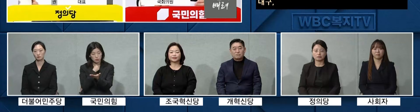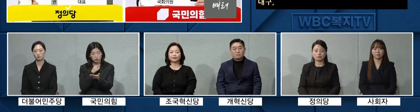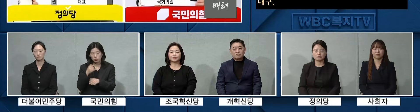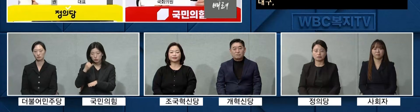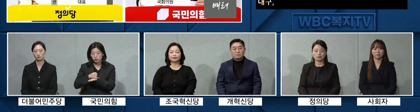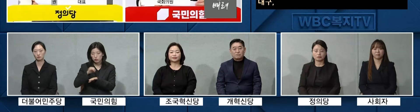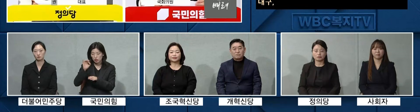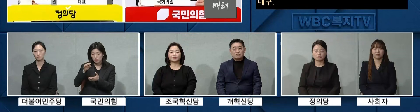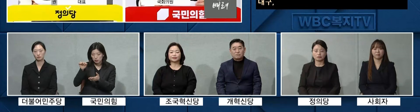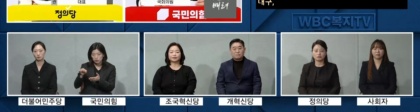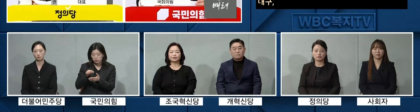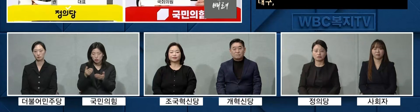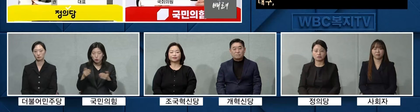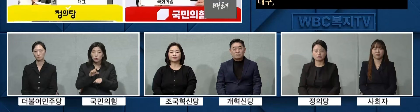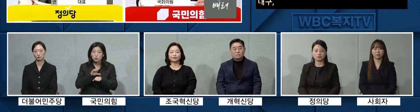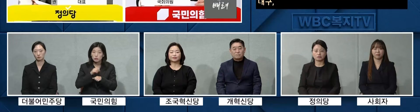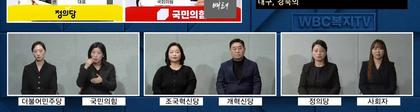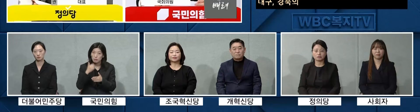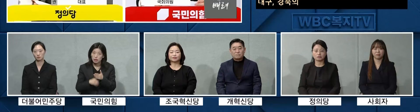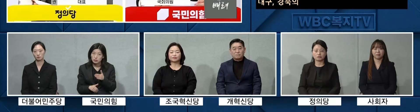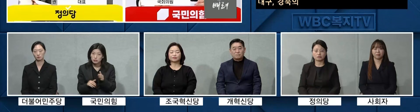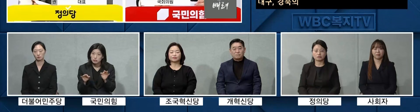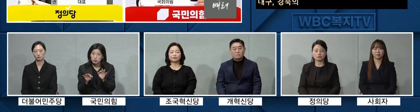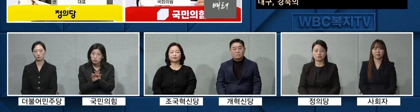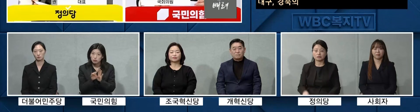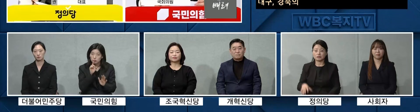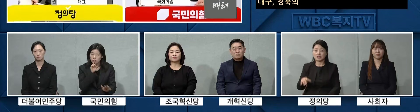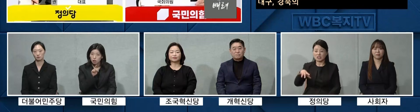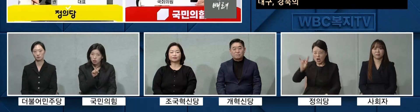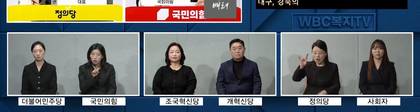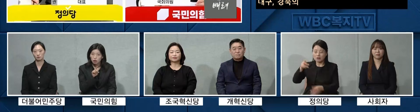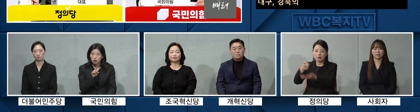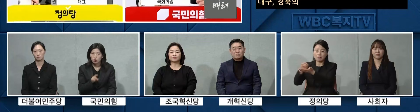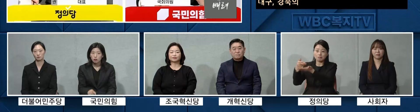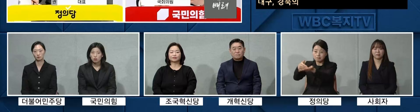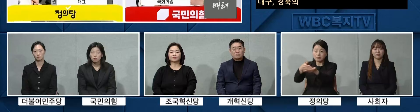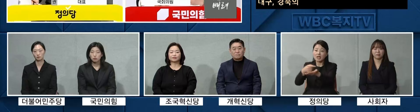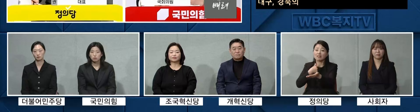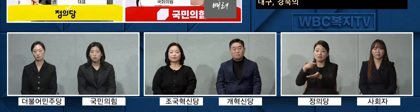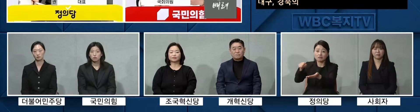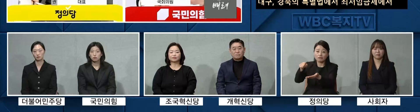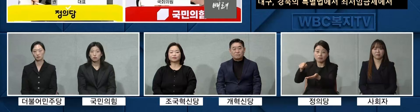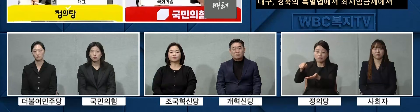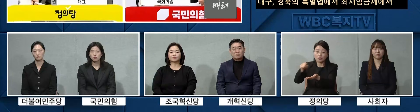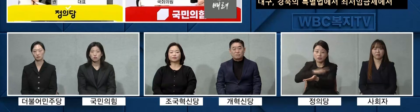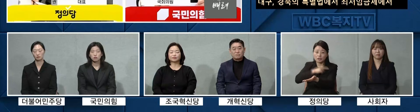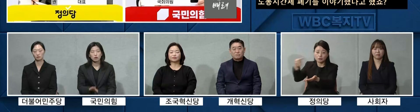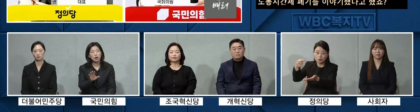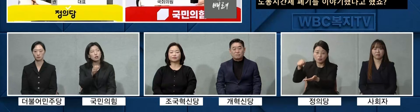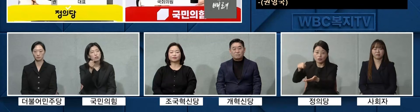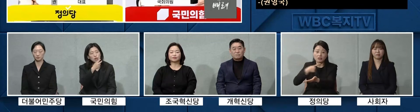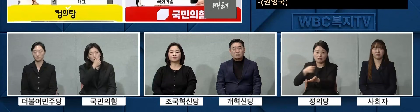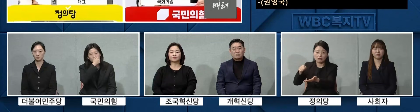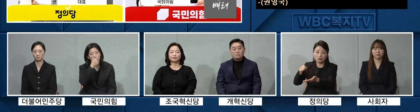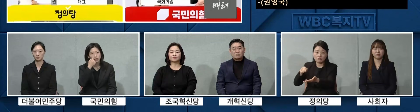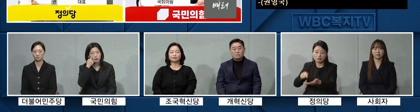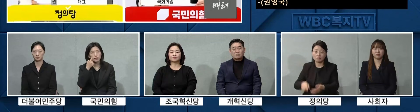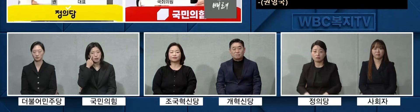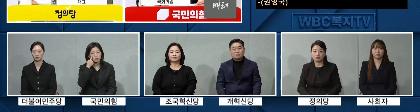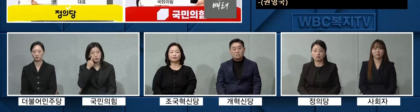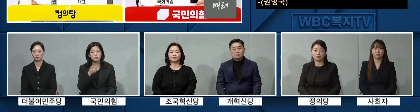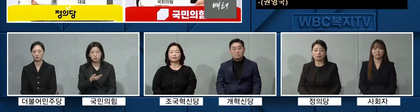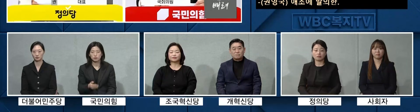노동시간제 폐지를 이야기했다 그랬죠? 애초에 발의한. 이걸 다시 한번 확인해 보실 필요가 있을 겁니다. 네네.